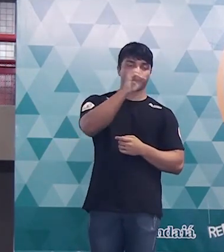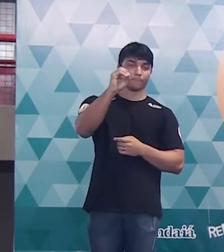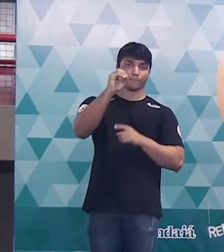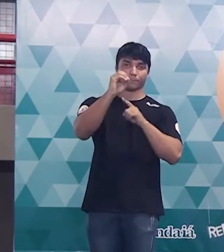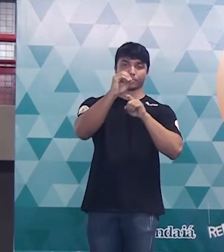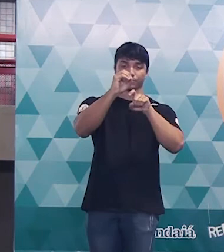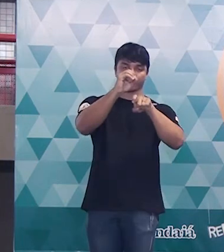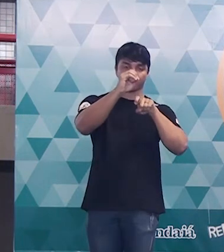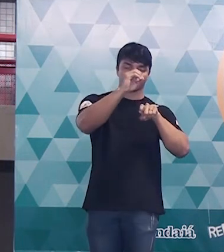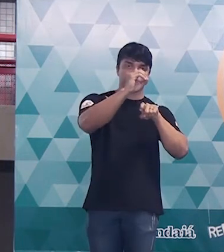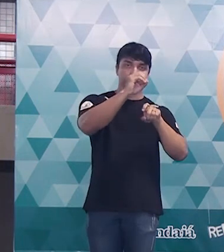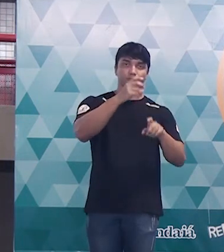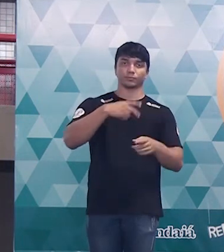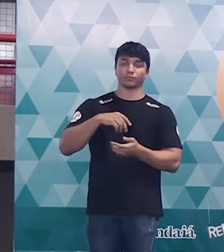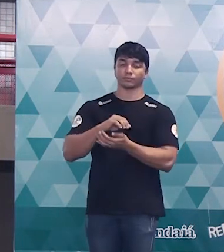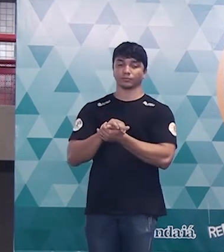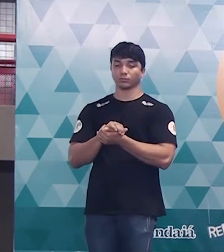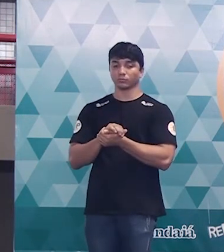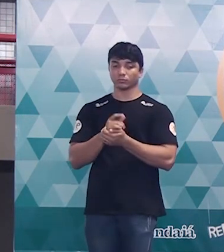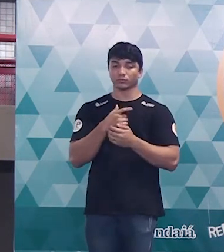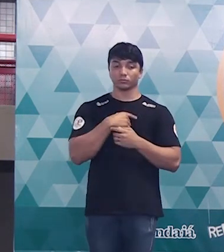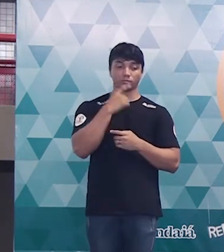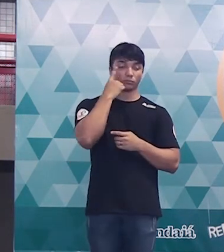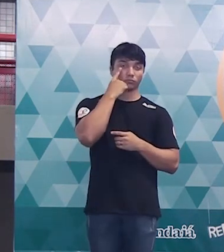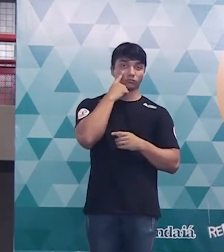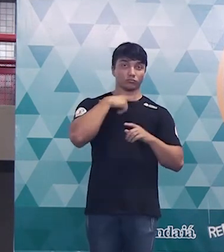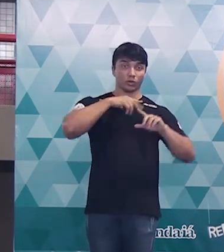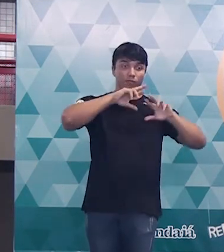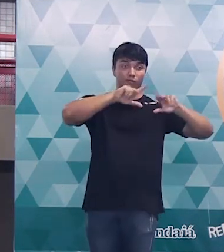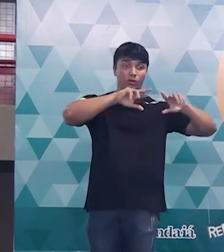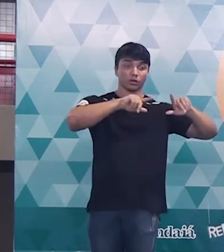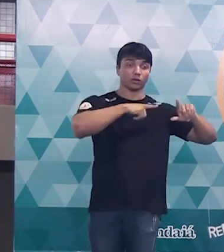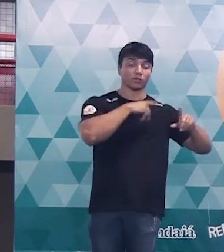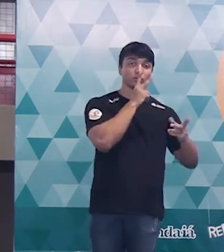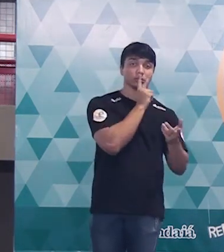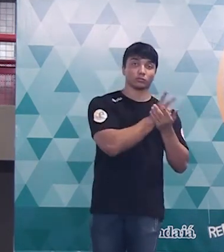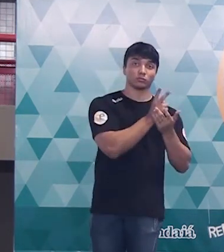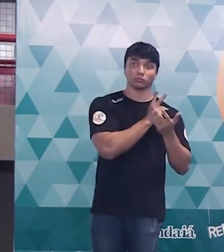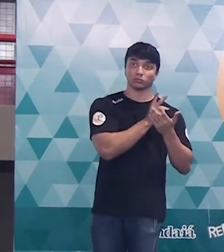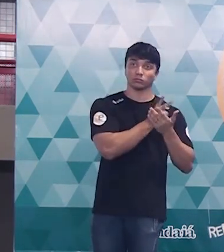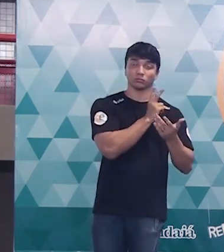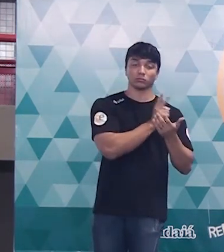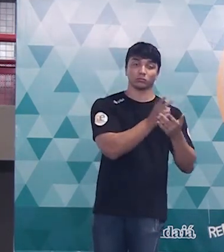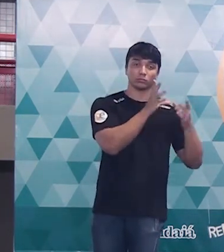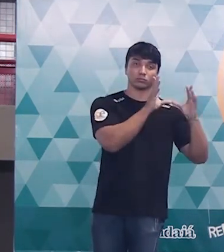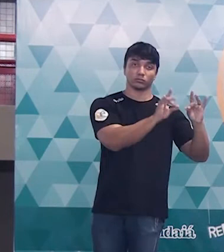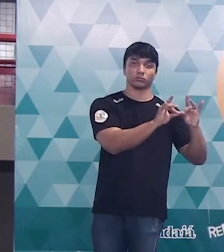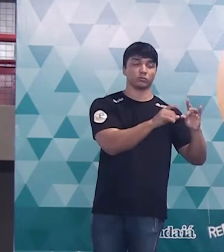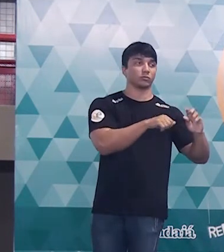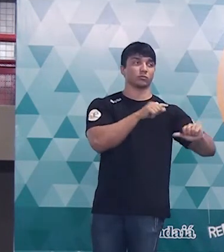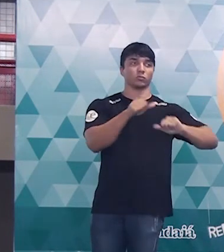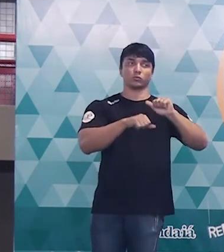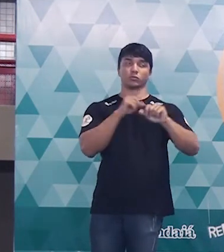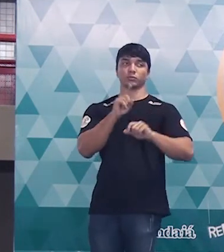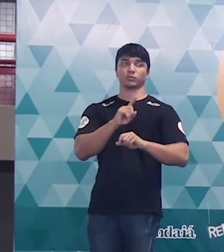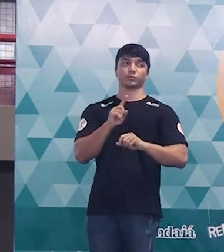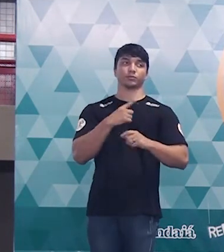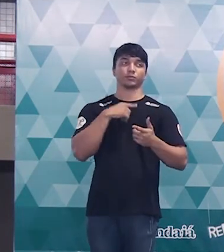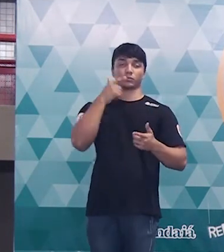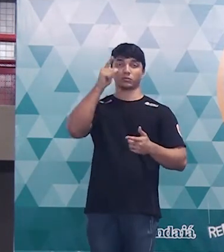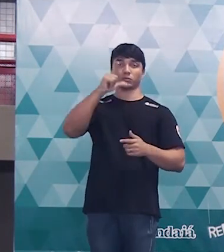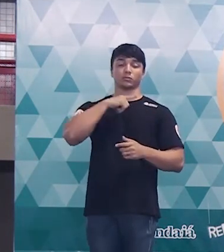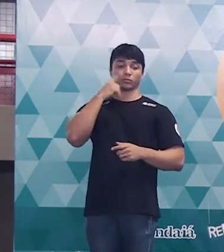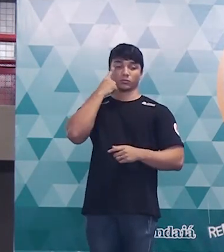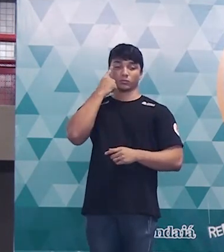700 sobre X, a grandeza que tem a variável, ela é fixa, ela não muda. A